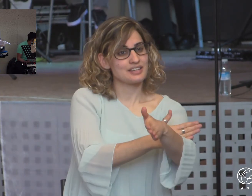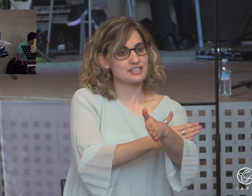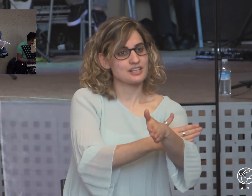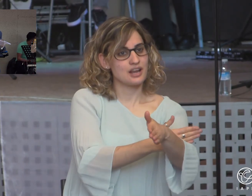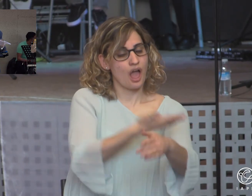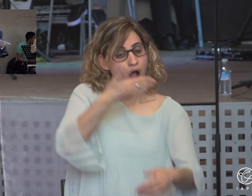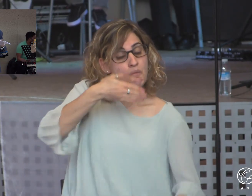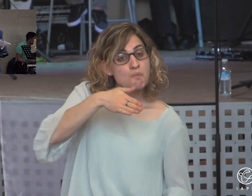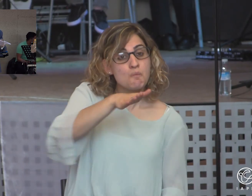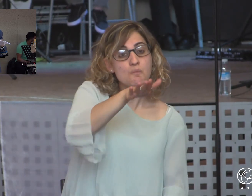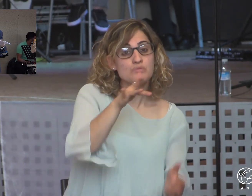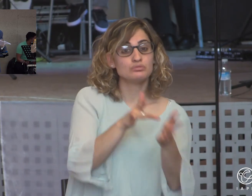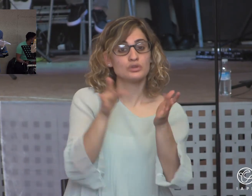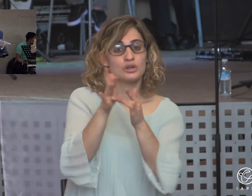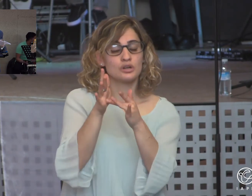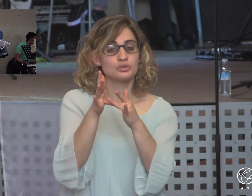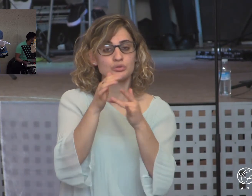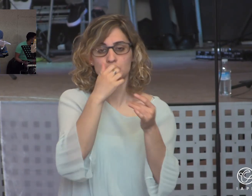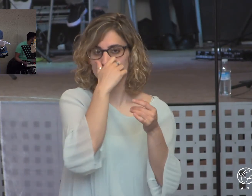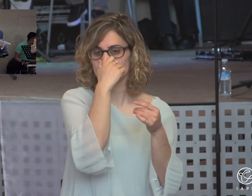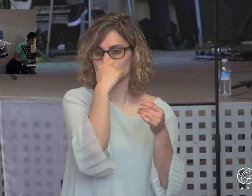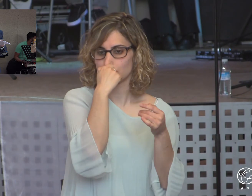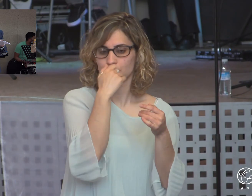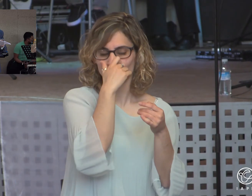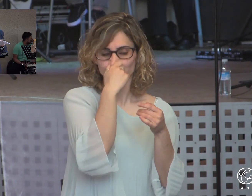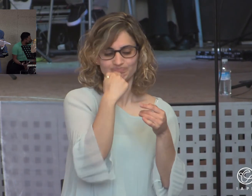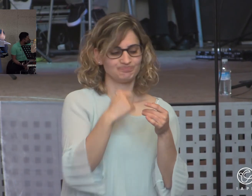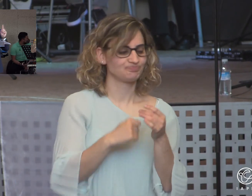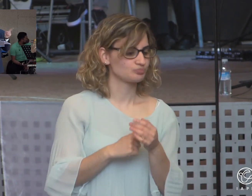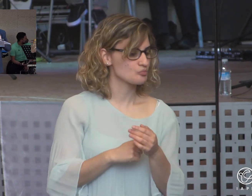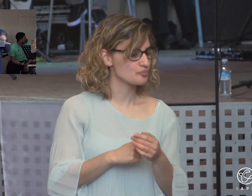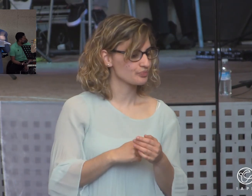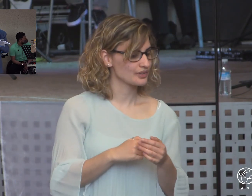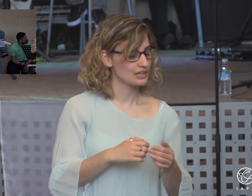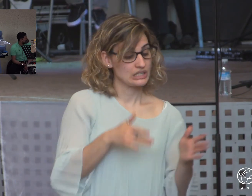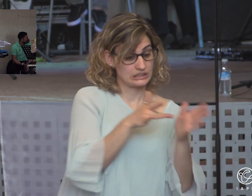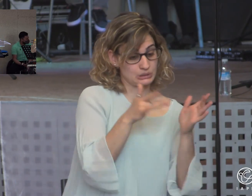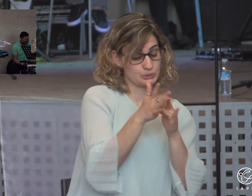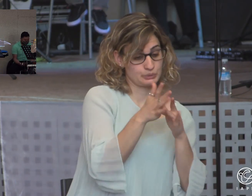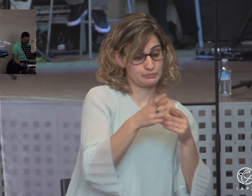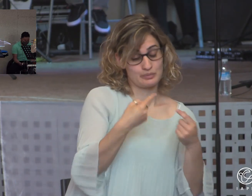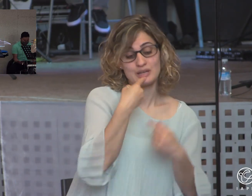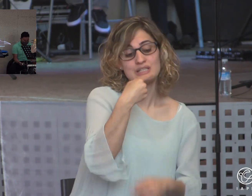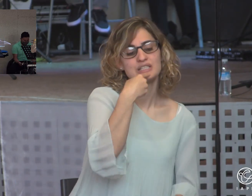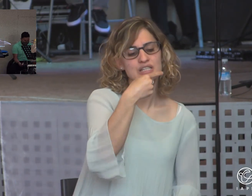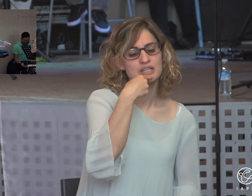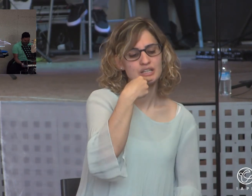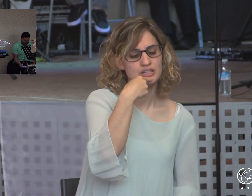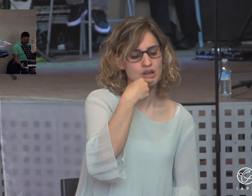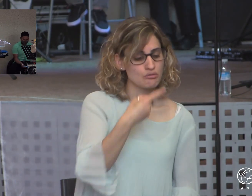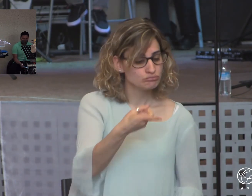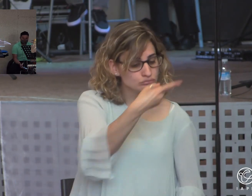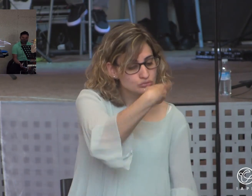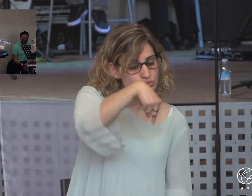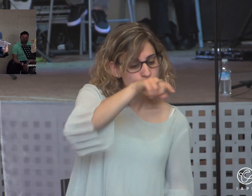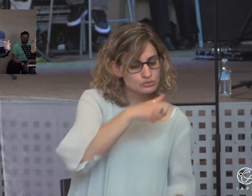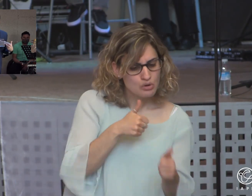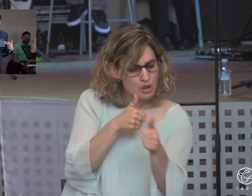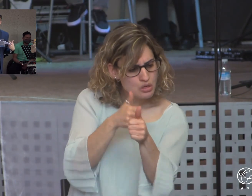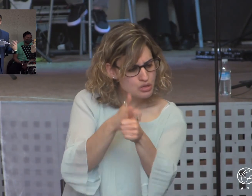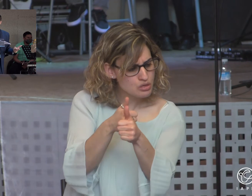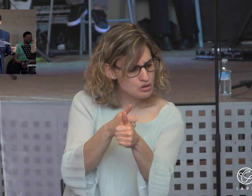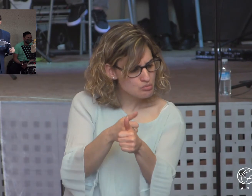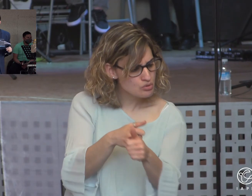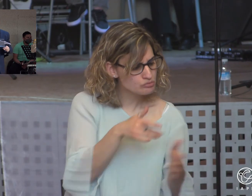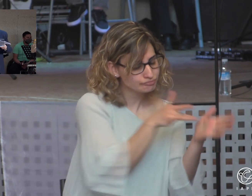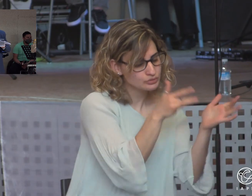14, 16, les dice: no voy a comer más con vosotros, no voy a